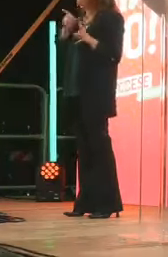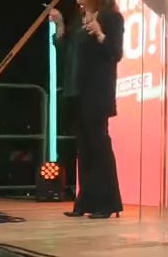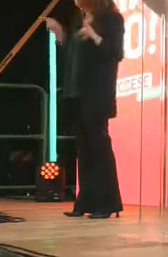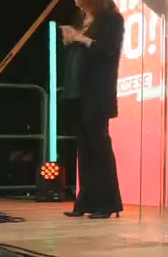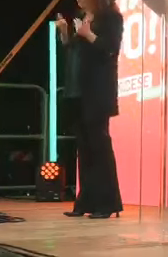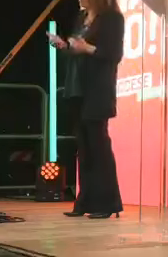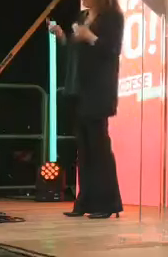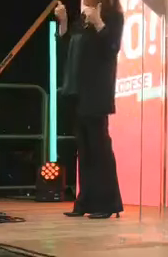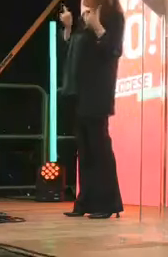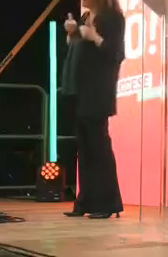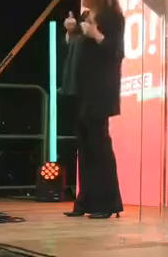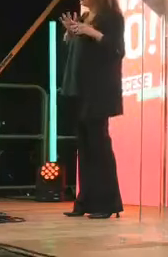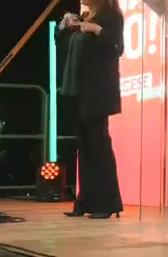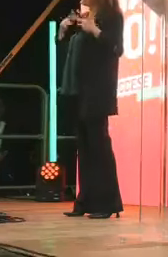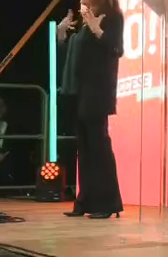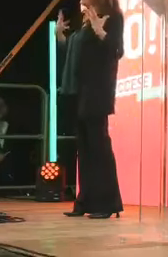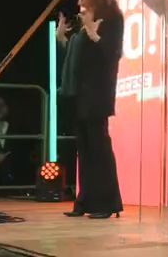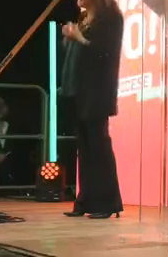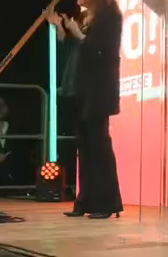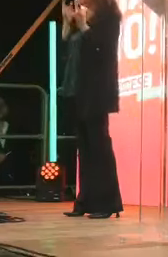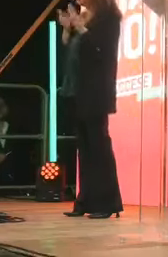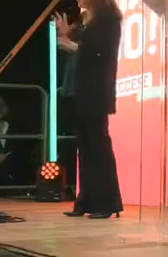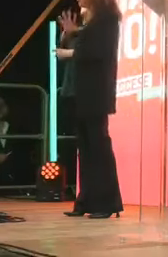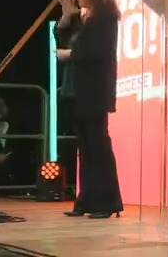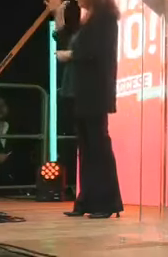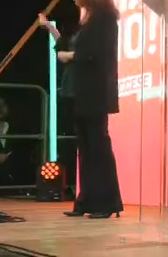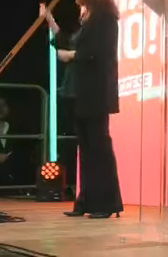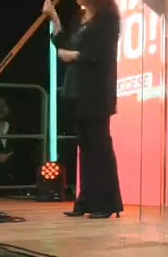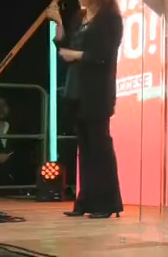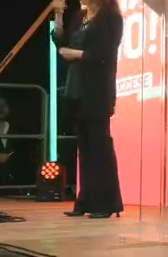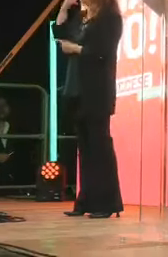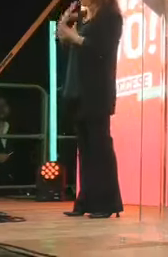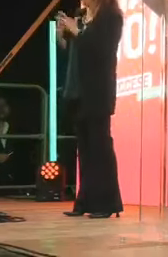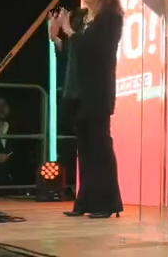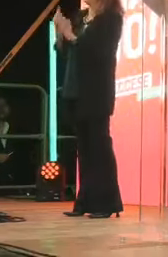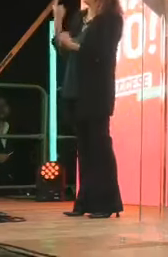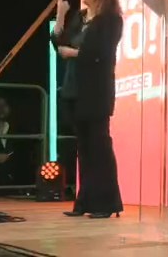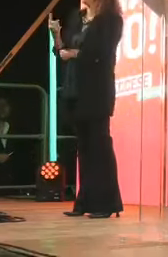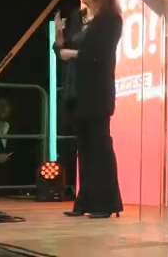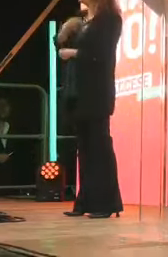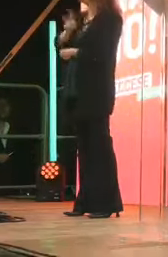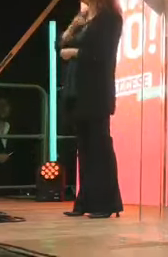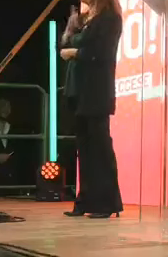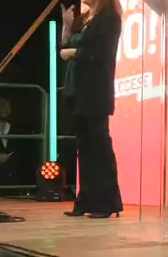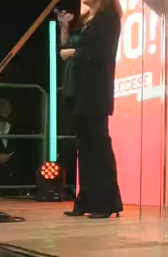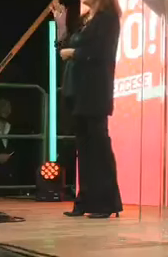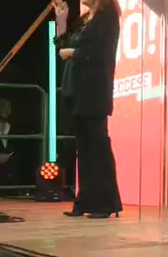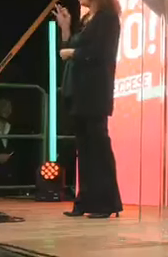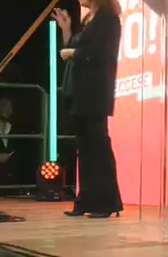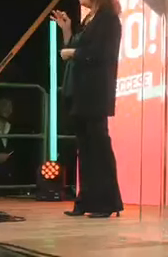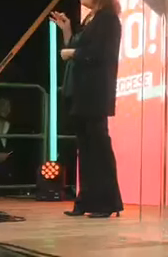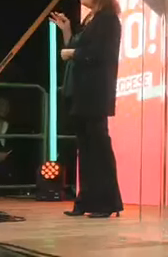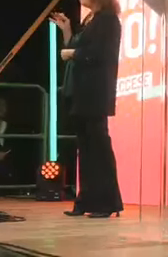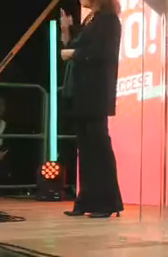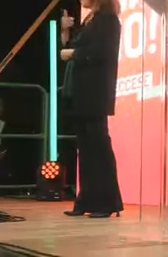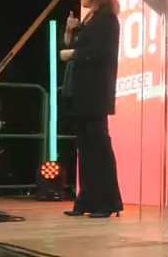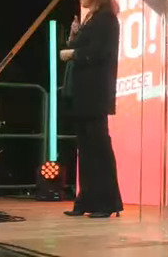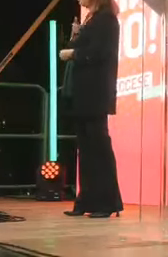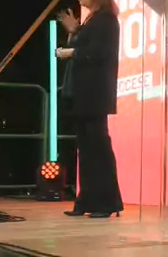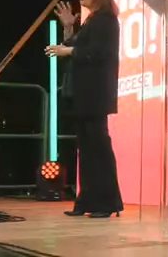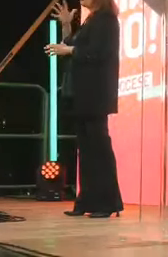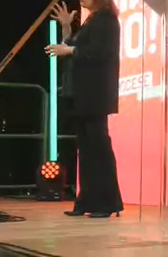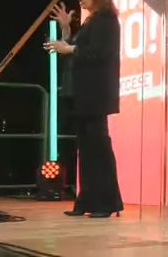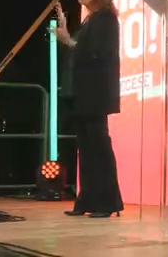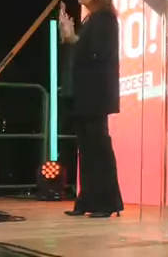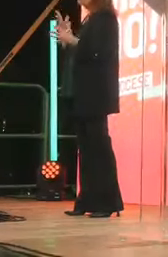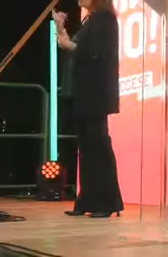per farne uno avanti insieme, trovando un profilo unitario. Ma la risposta è stata negativa, forse anche da chi aveva